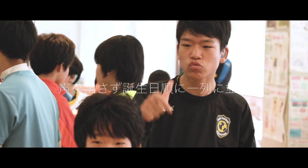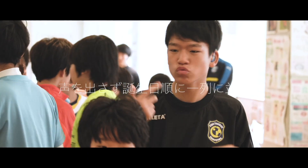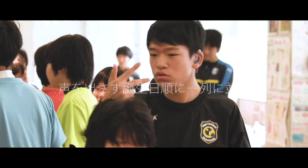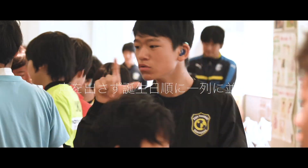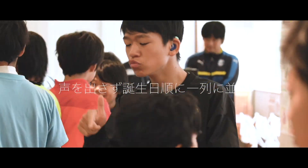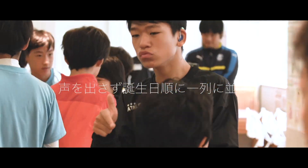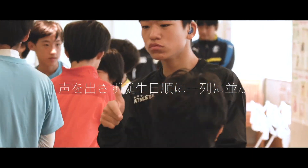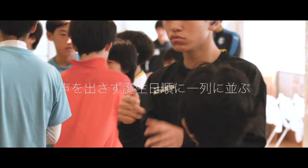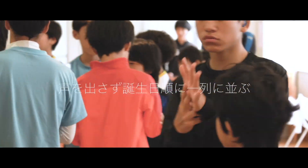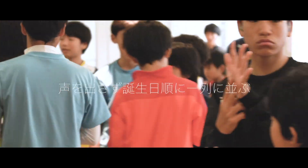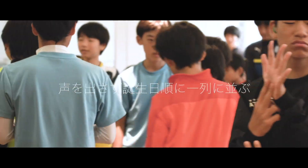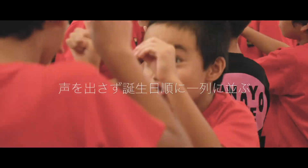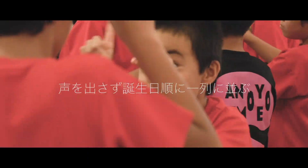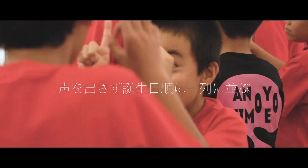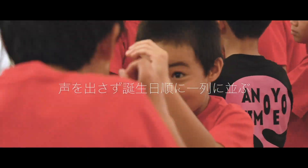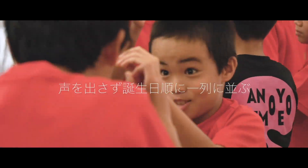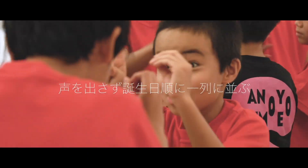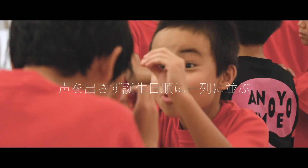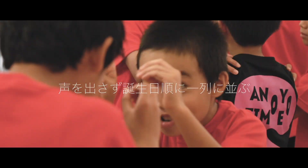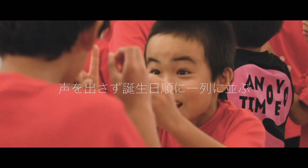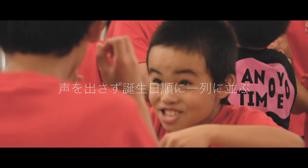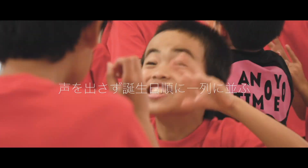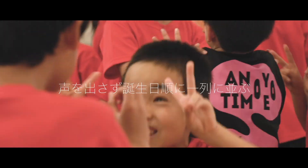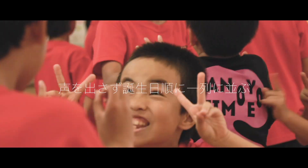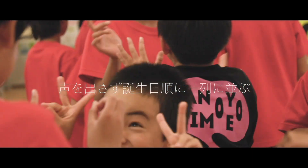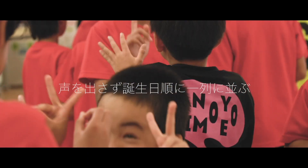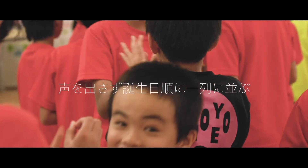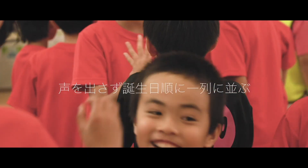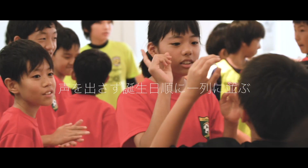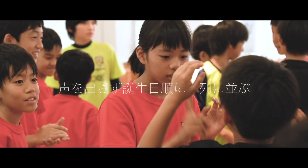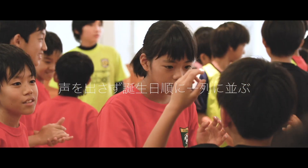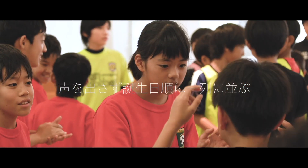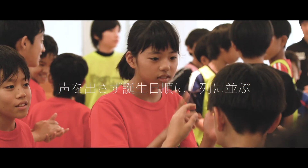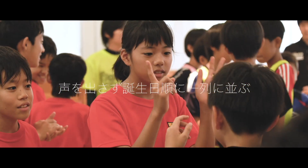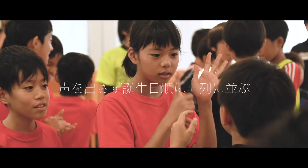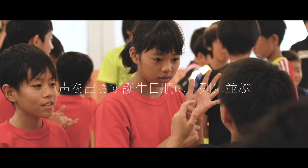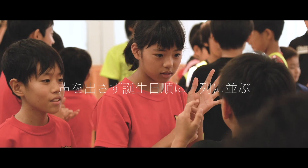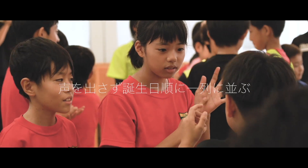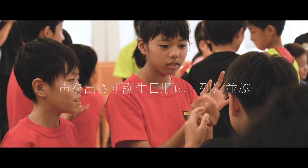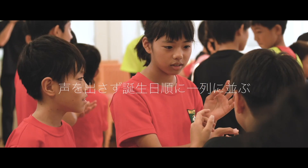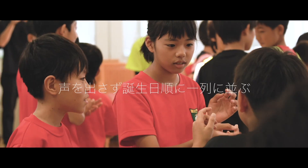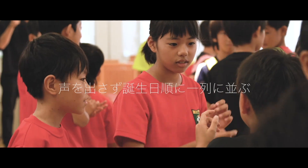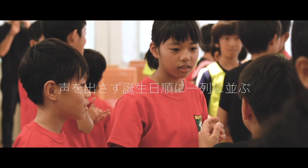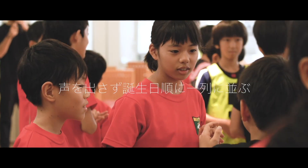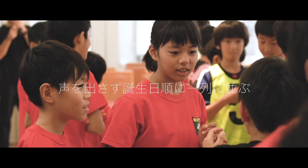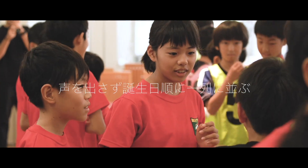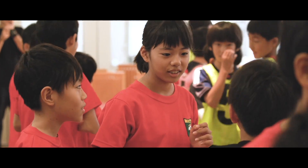っちから12月に並んでみてください。 めっちゃダメだよ。